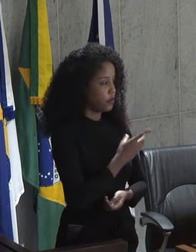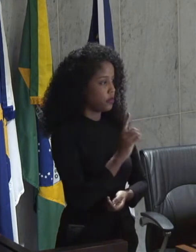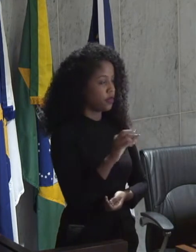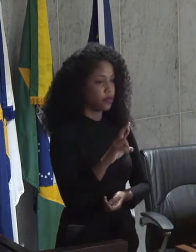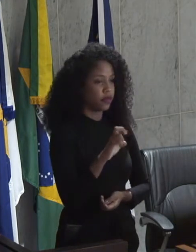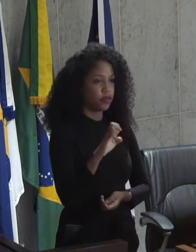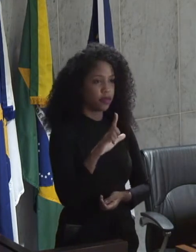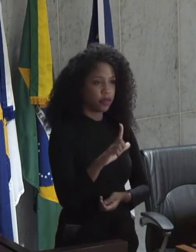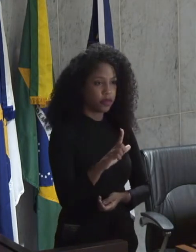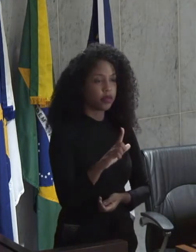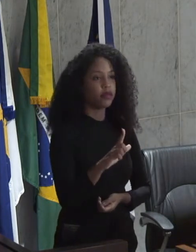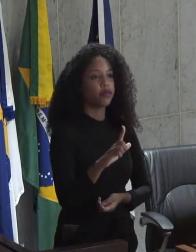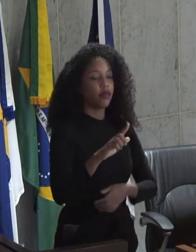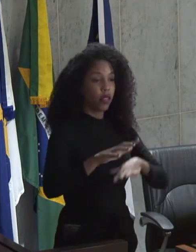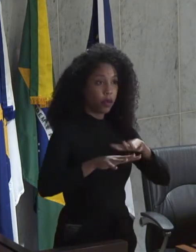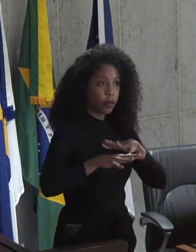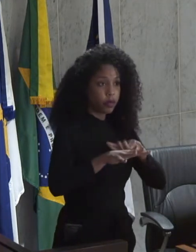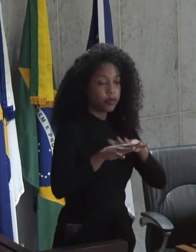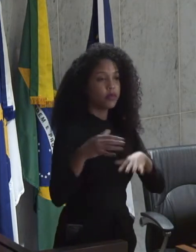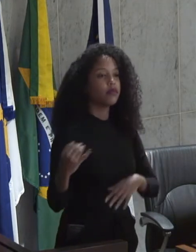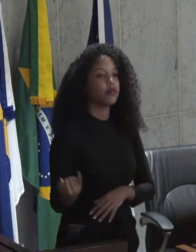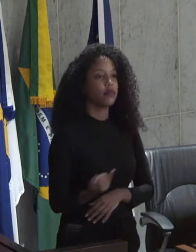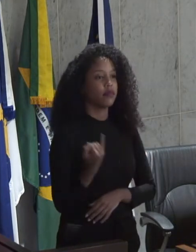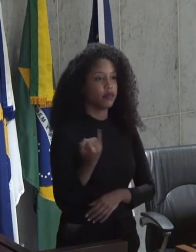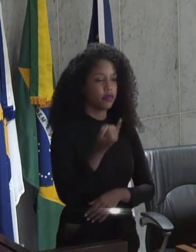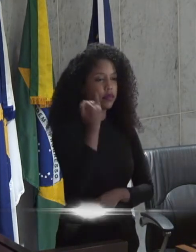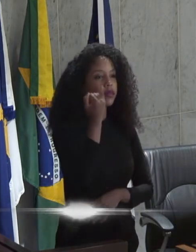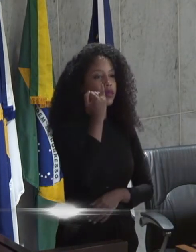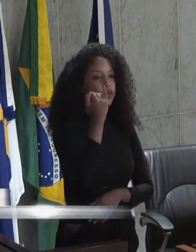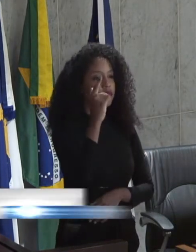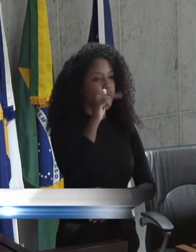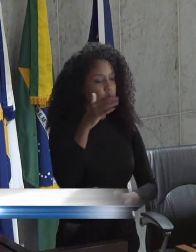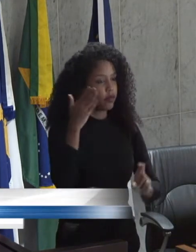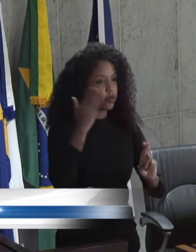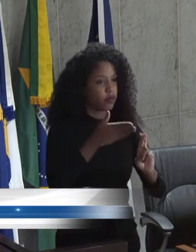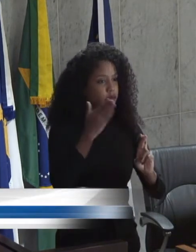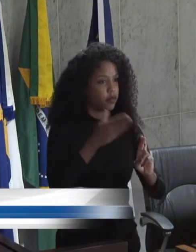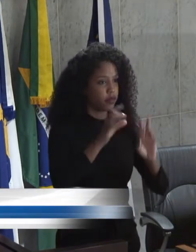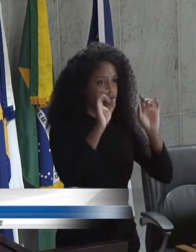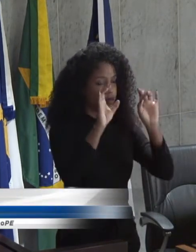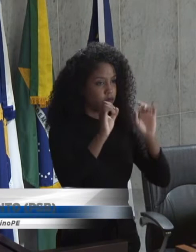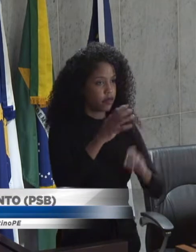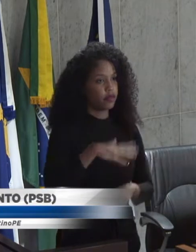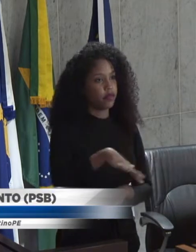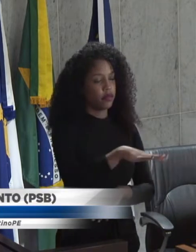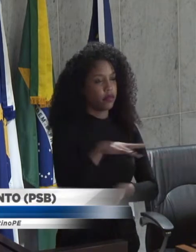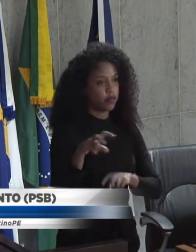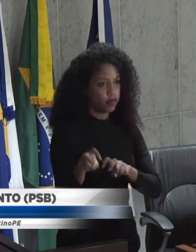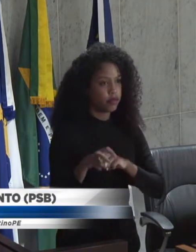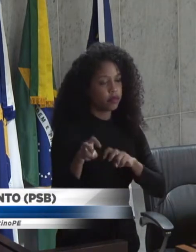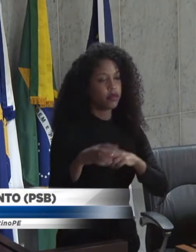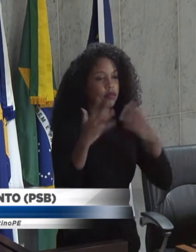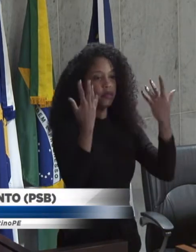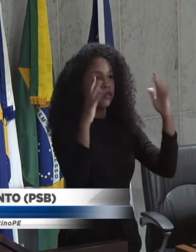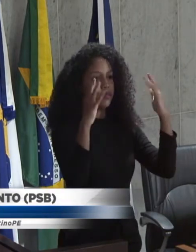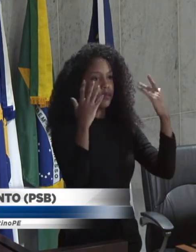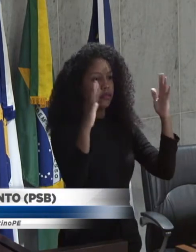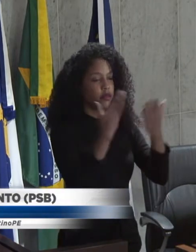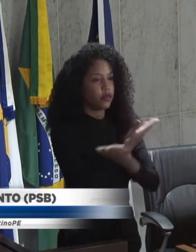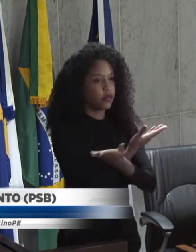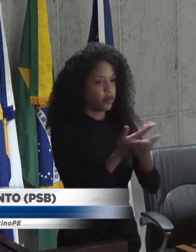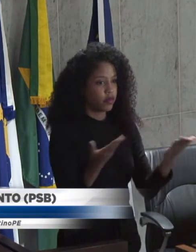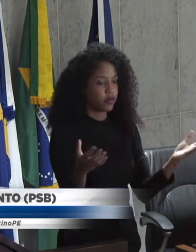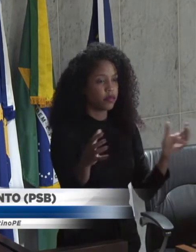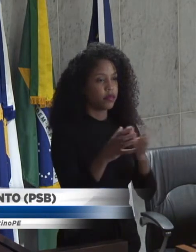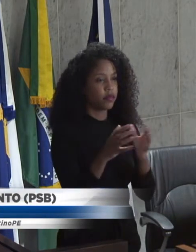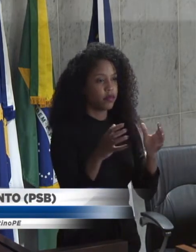Barros, um militante importante, uma referência, especialmente do mundo rural. Aqui, parabenizar todos da base da